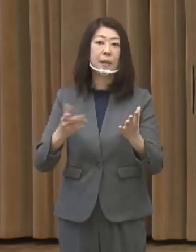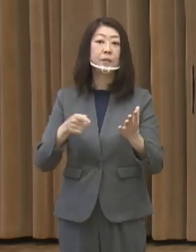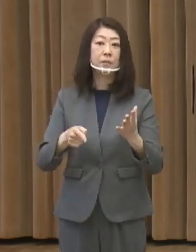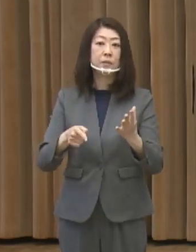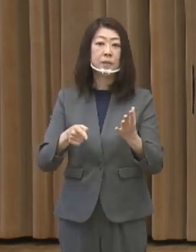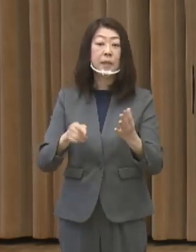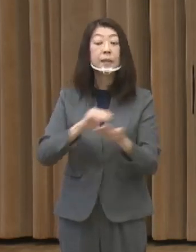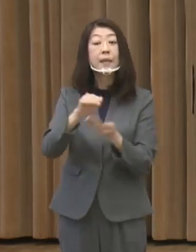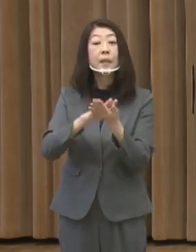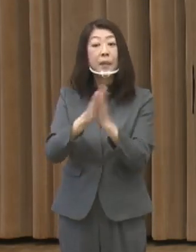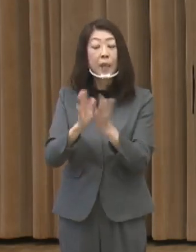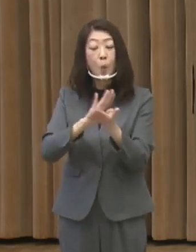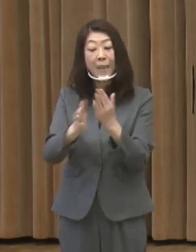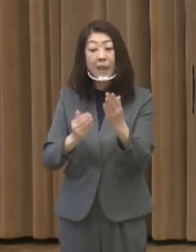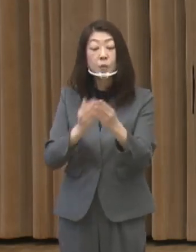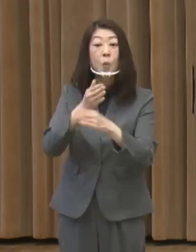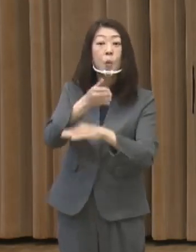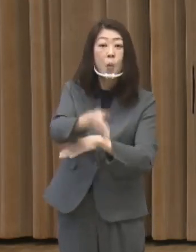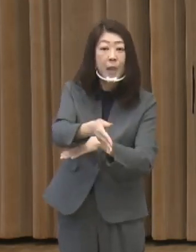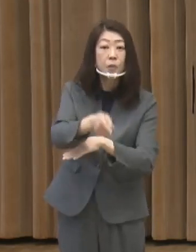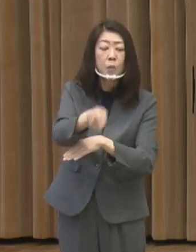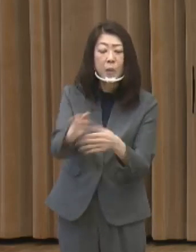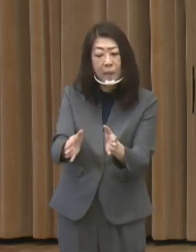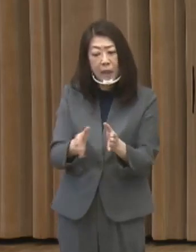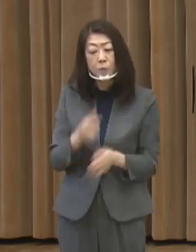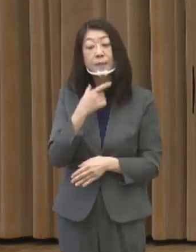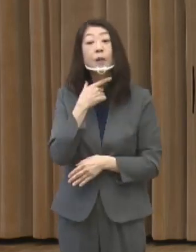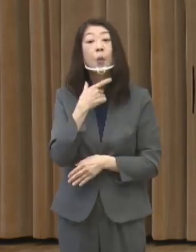移動については自粛をしていただきたいというのは、